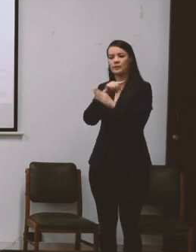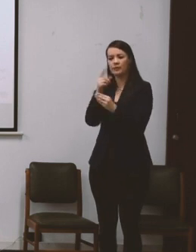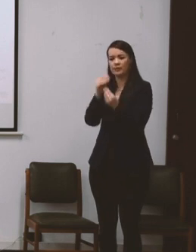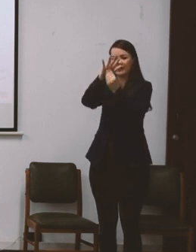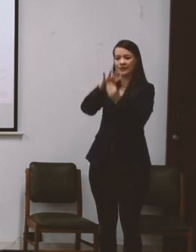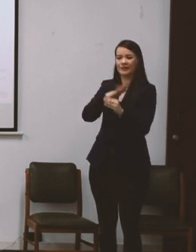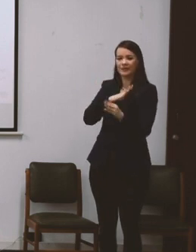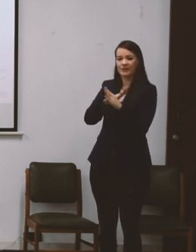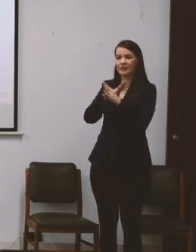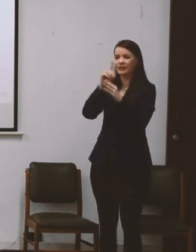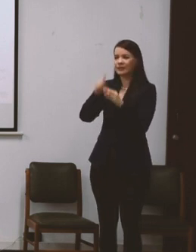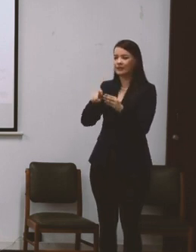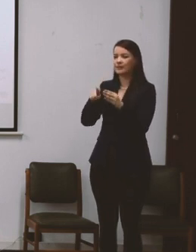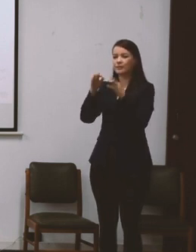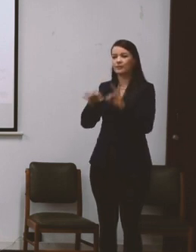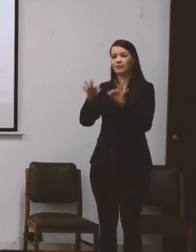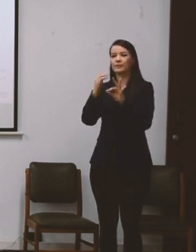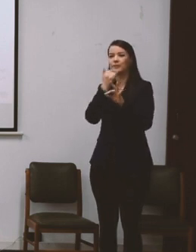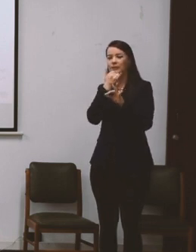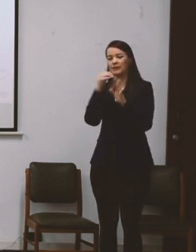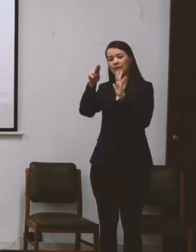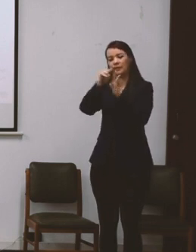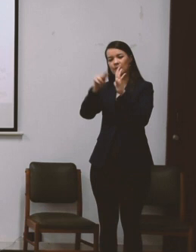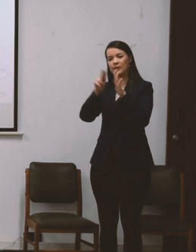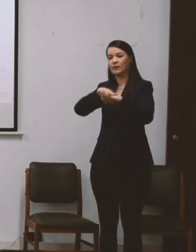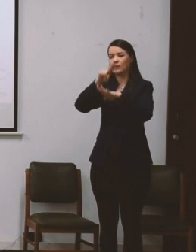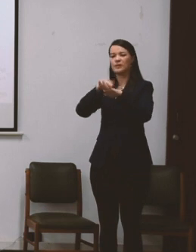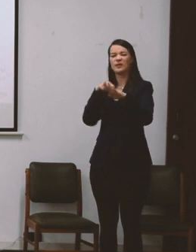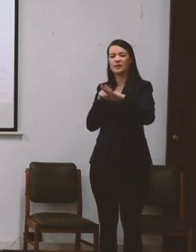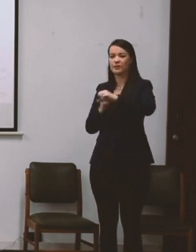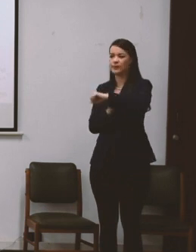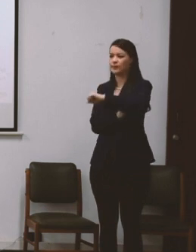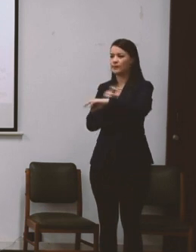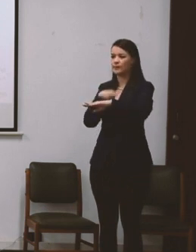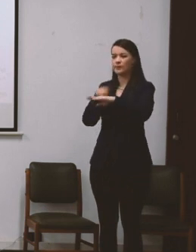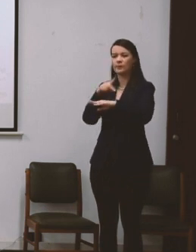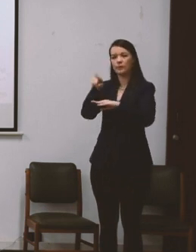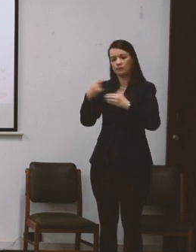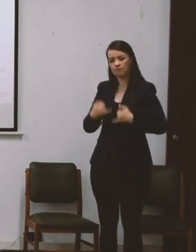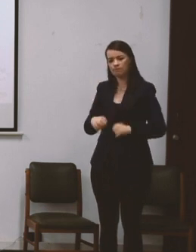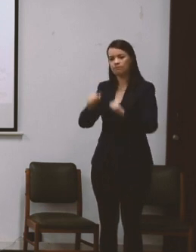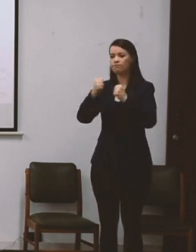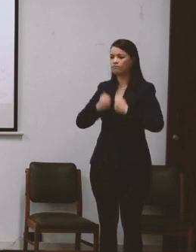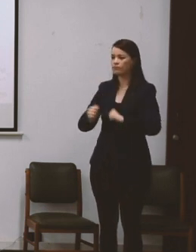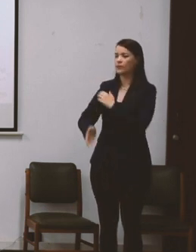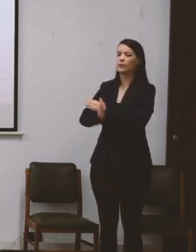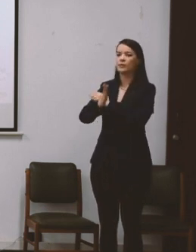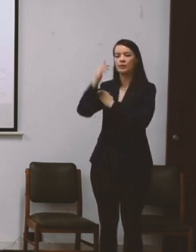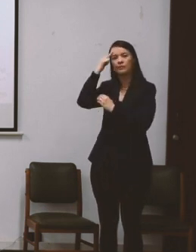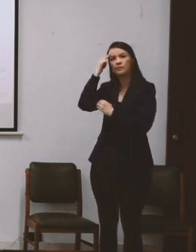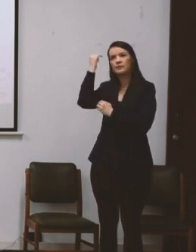posición se deben emular los principios de la normalidad. Sigamos ensayando, imaginando y fantaseando con